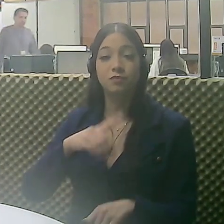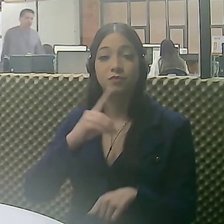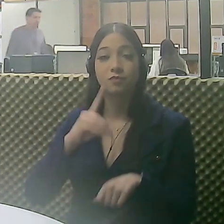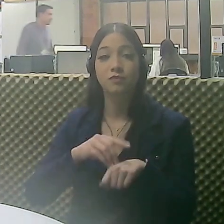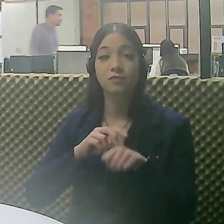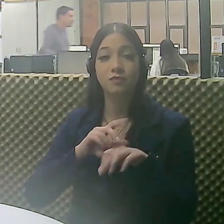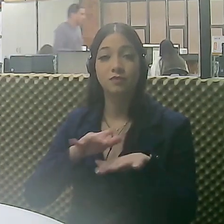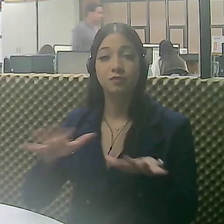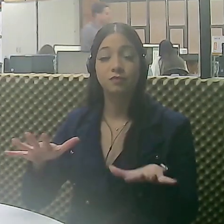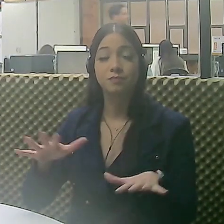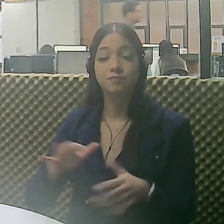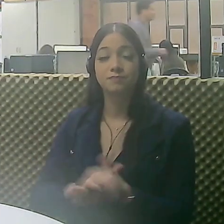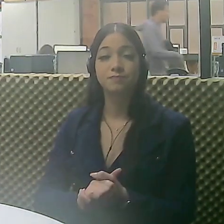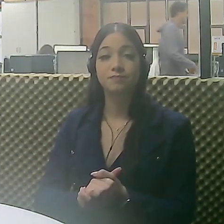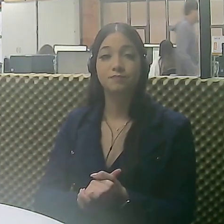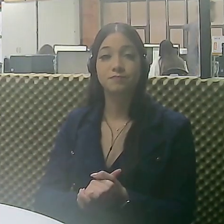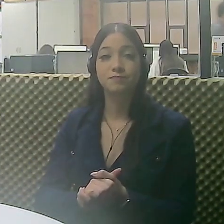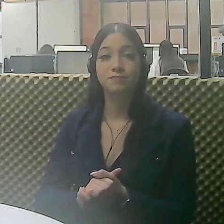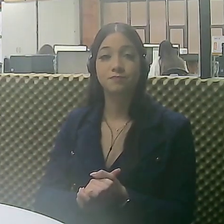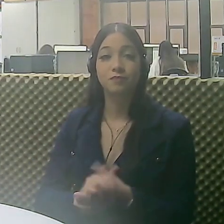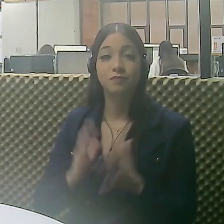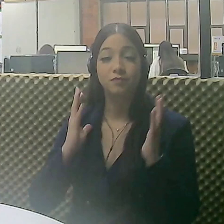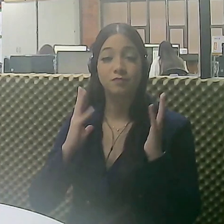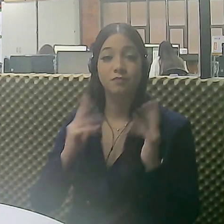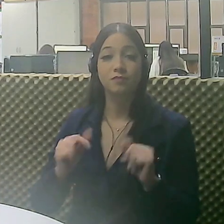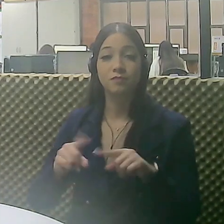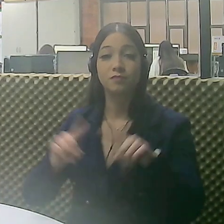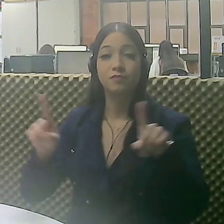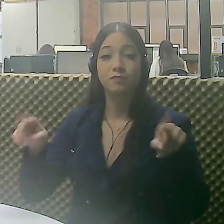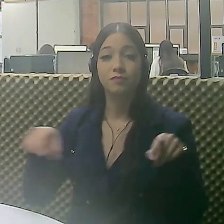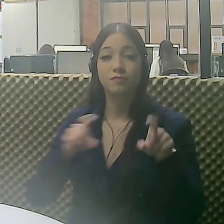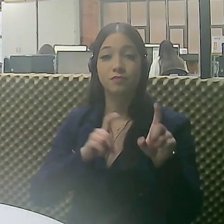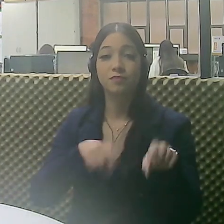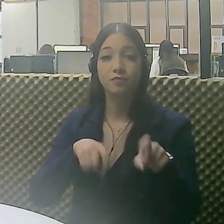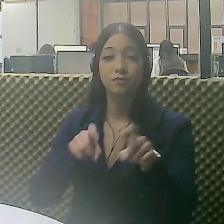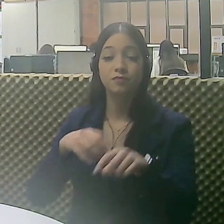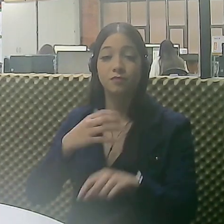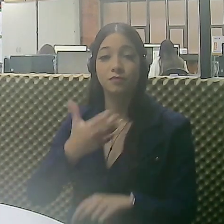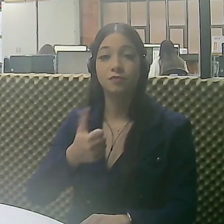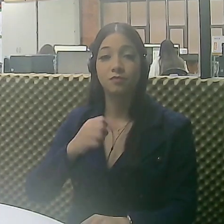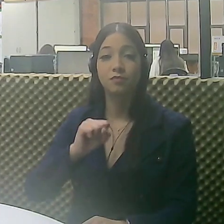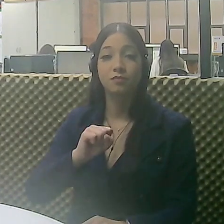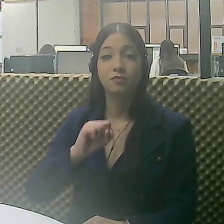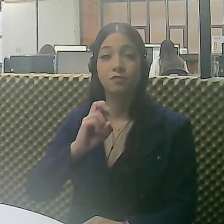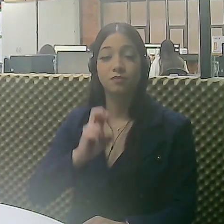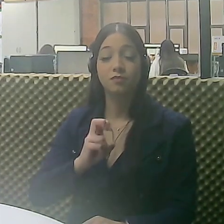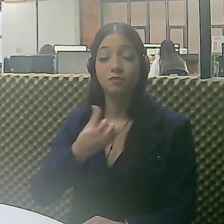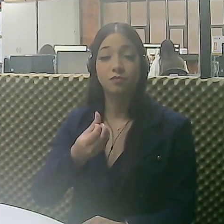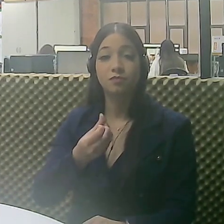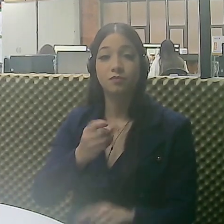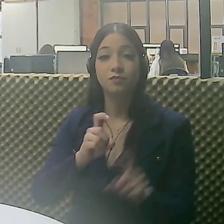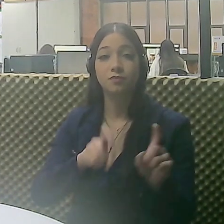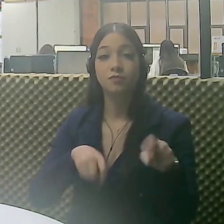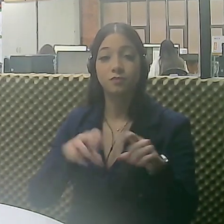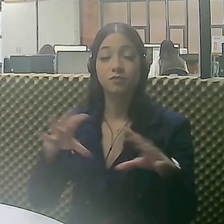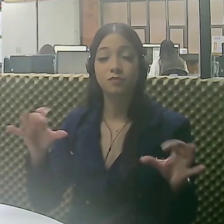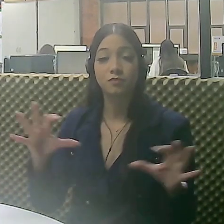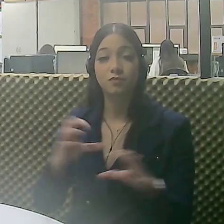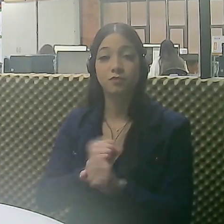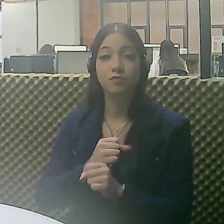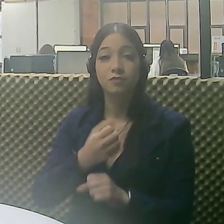da dengue. Já com relação à limpeza de terrenos, 186 lotes foram roçados, totalizando uma